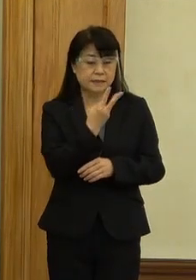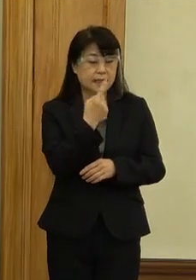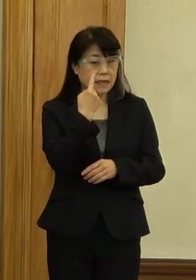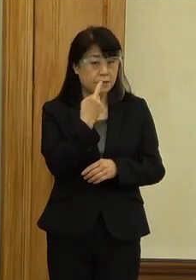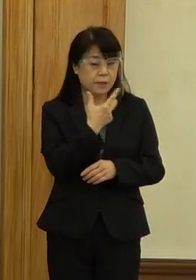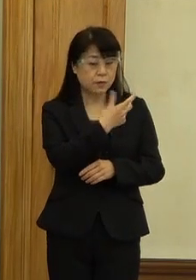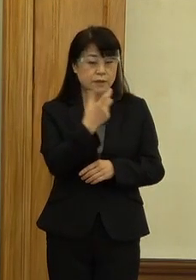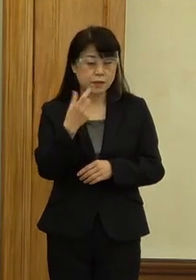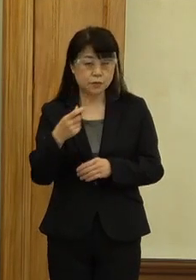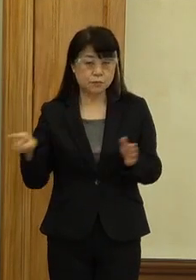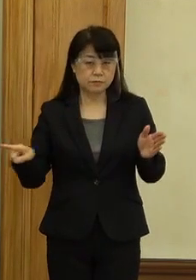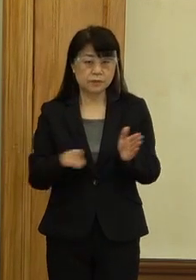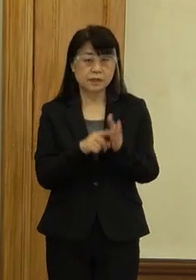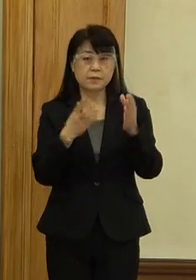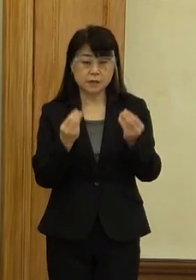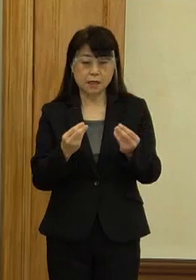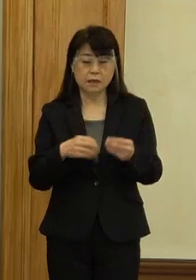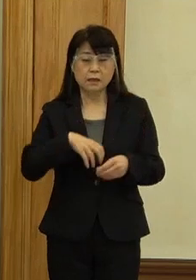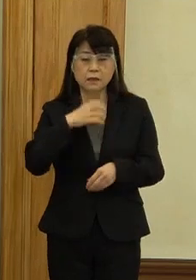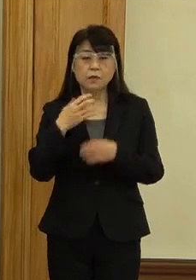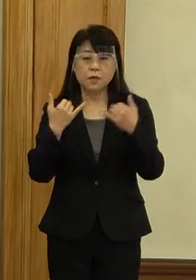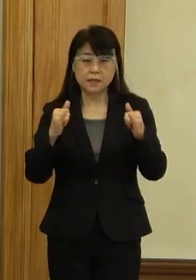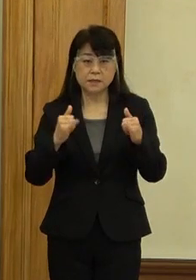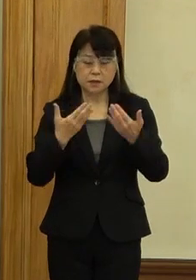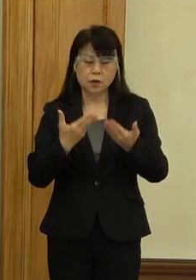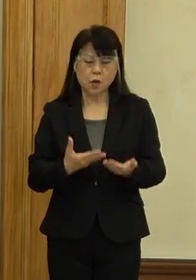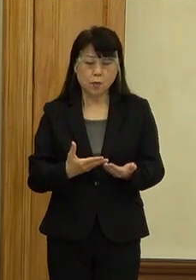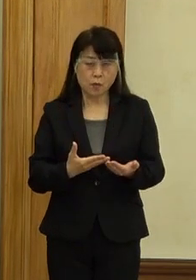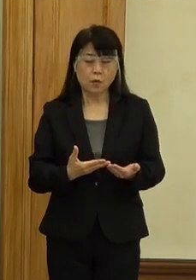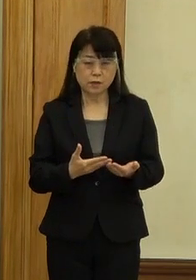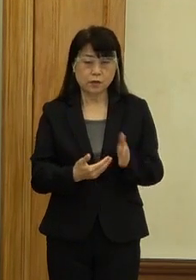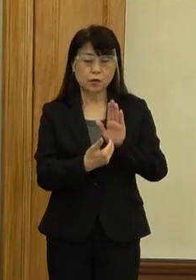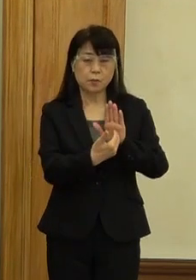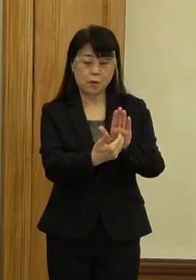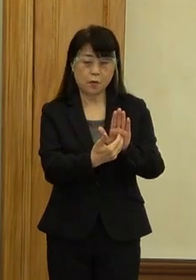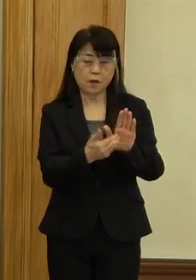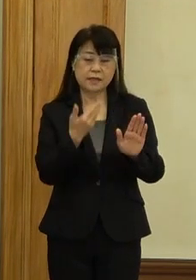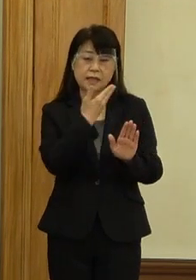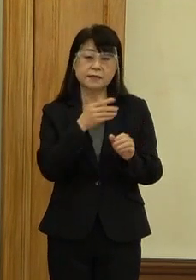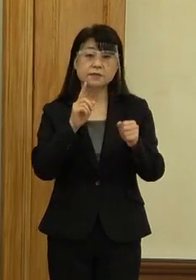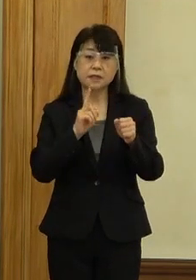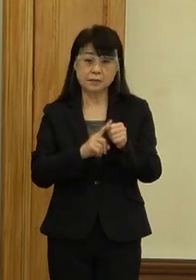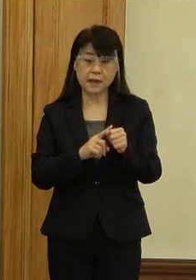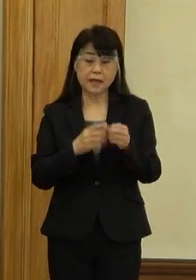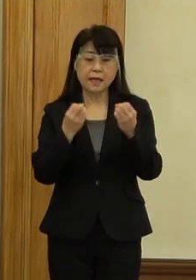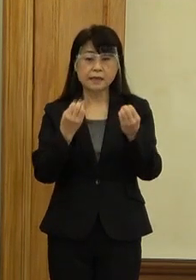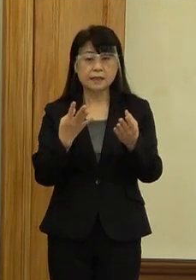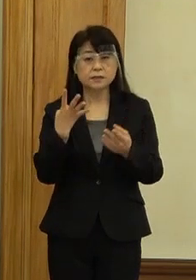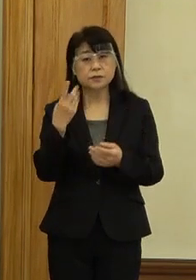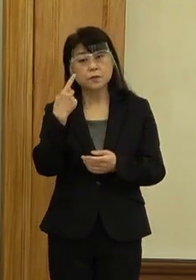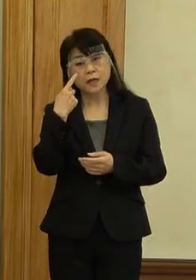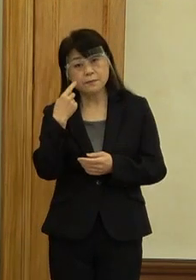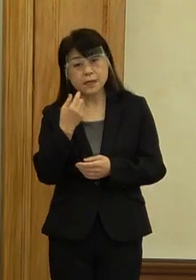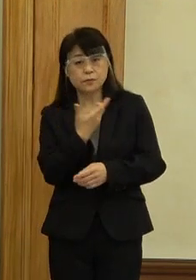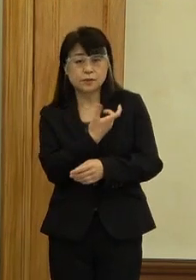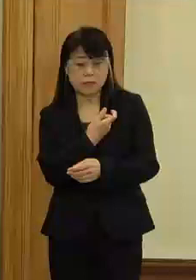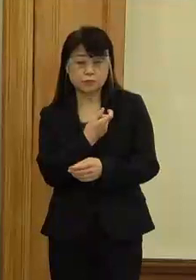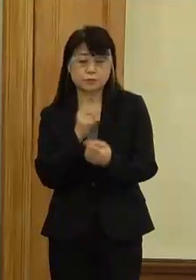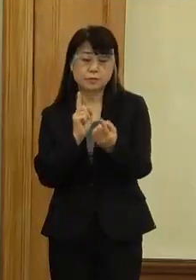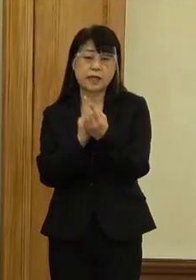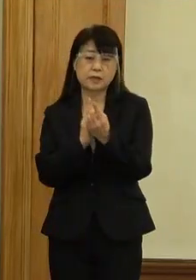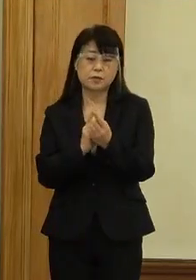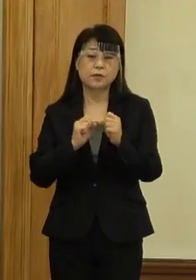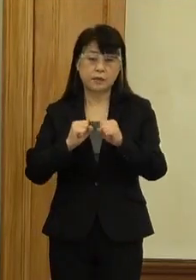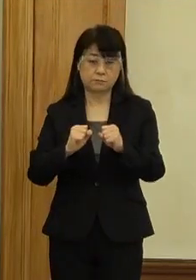種を実施しておりますが、高齢者等の重症化予防が重要であることから、 新たに4回目接種にも対応していくこ